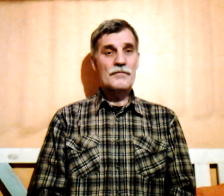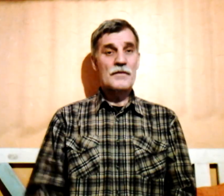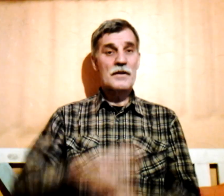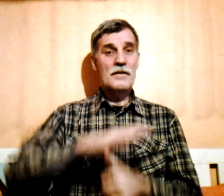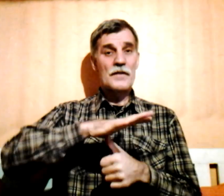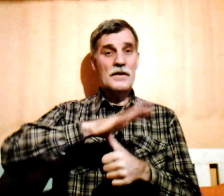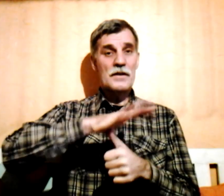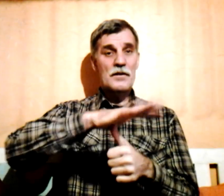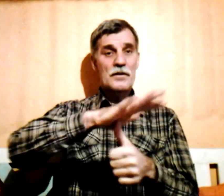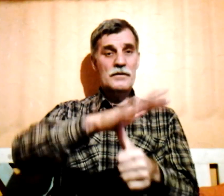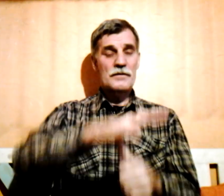Tractor.